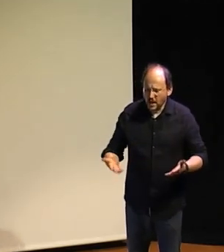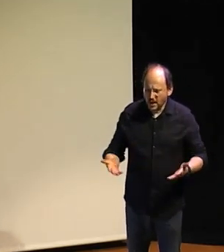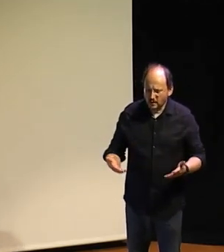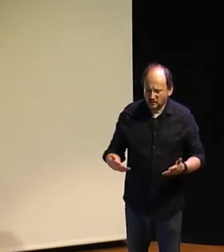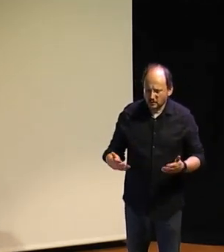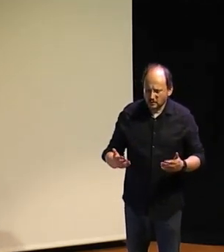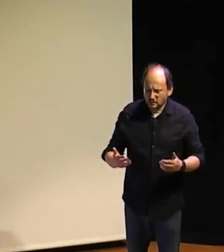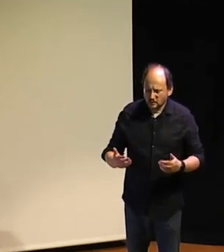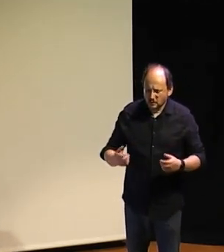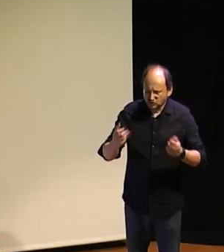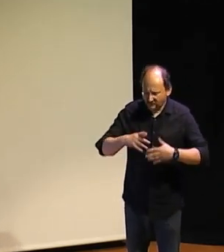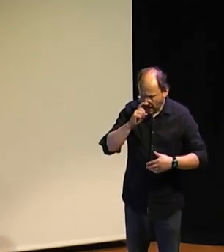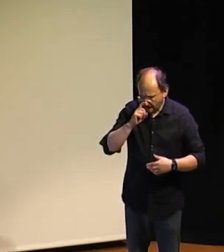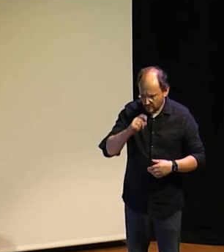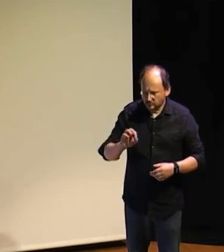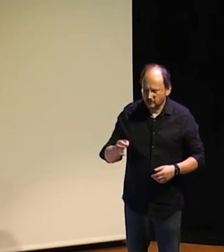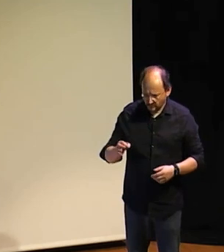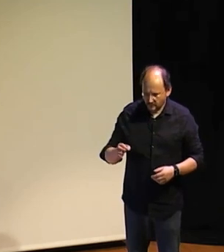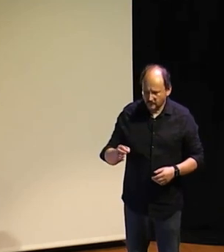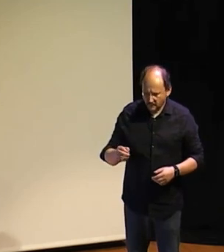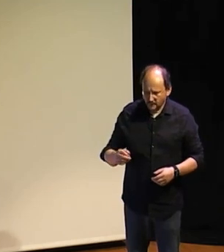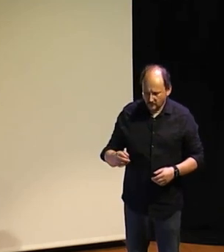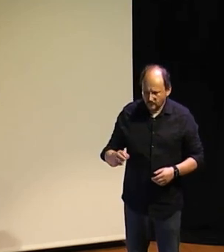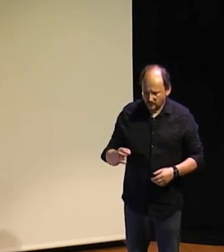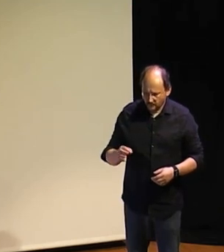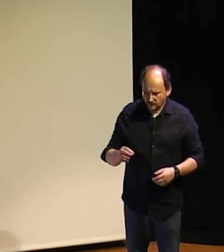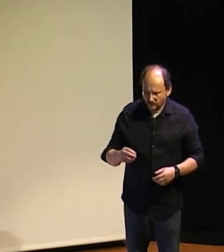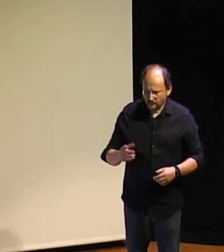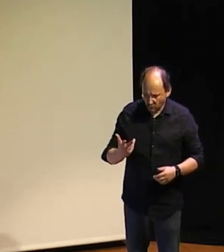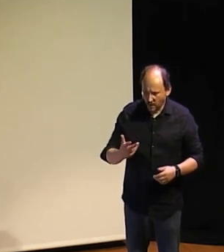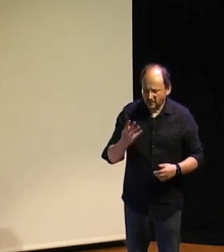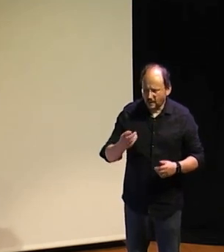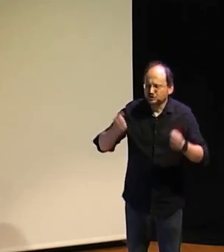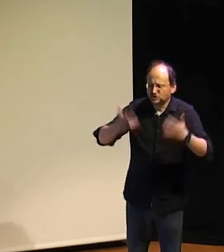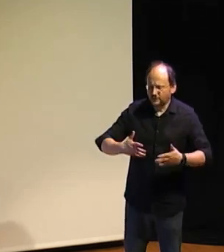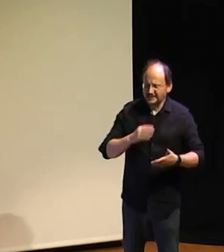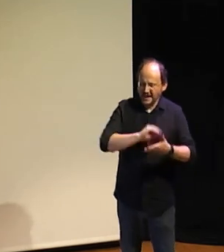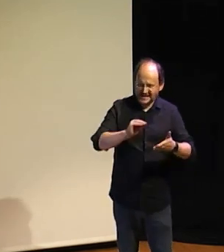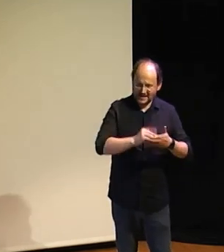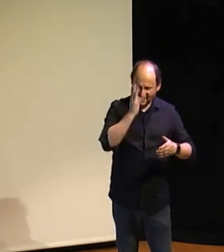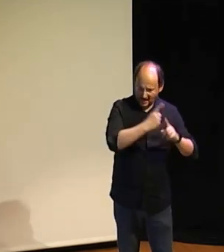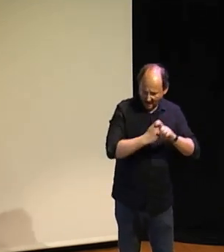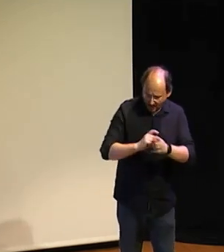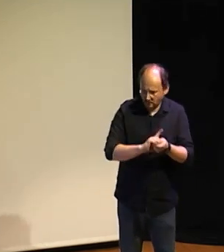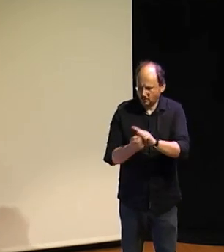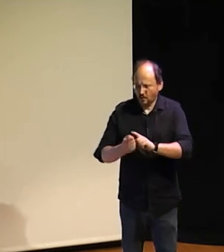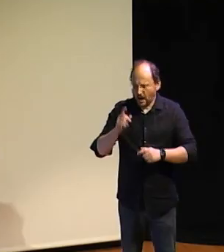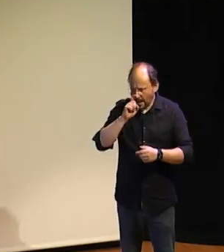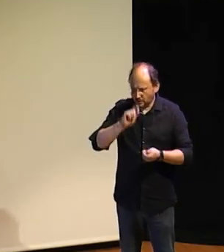Vous avez parlé de l'évolution de la langue depuis les Romains, mais à l'époque, les chiffres étaient écrits en